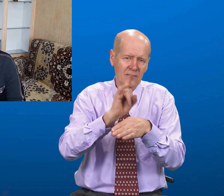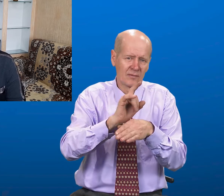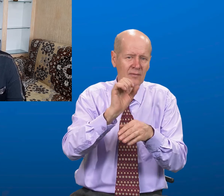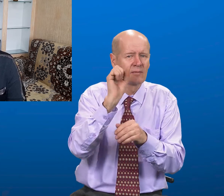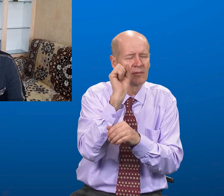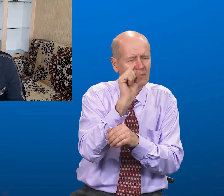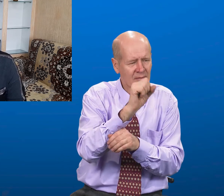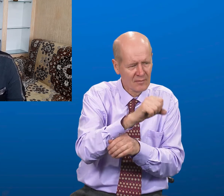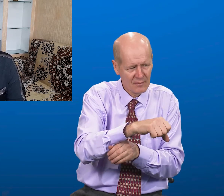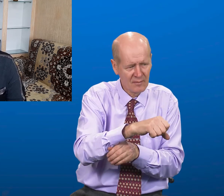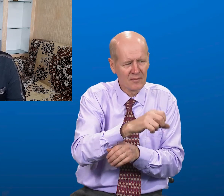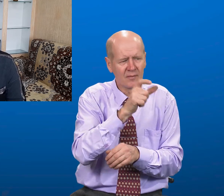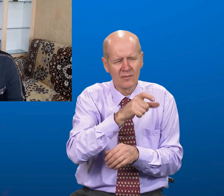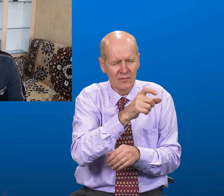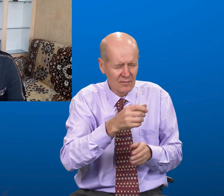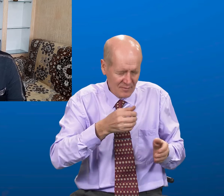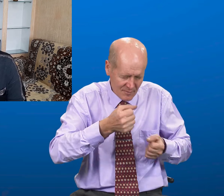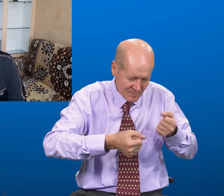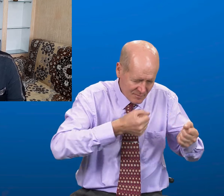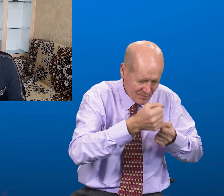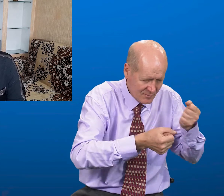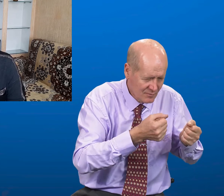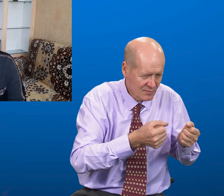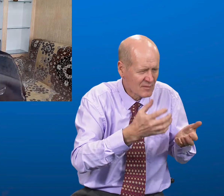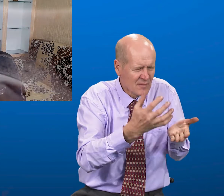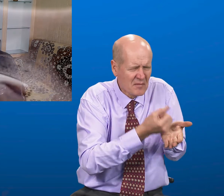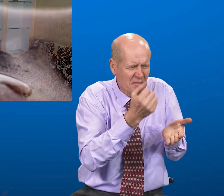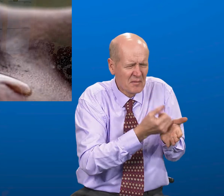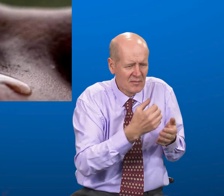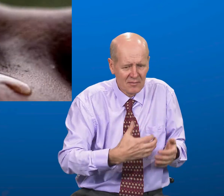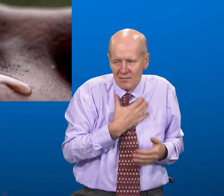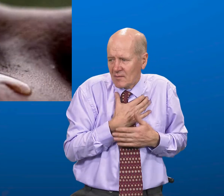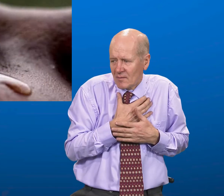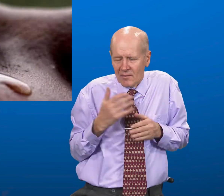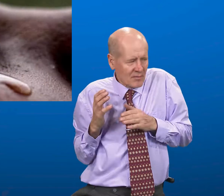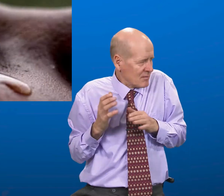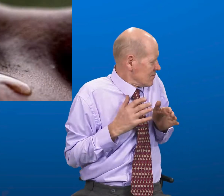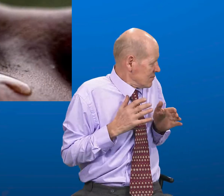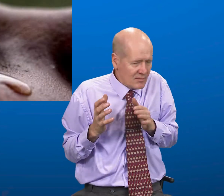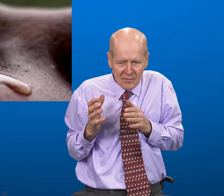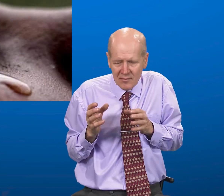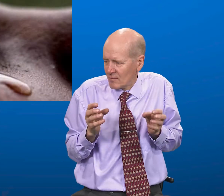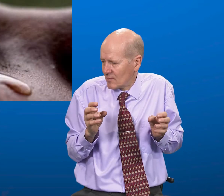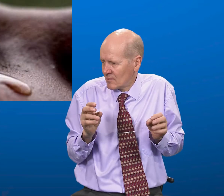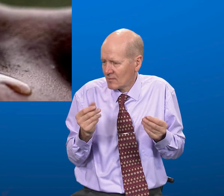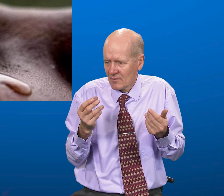ложного поклонения люди идут неверным путем. Они зарабатывают себе страхи, фобии, так